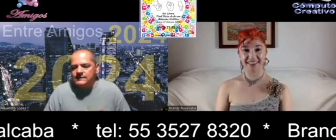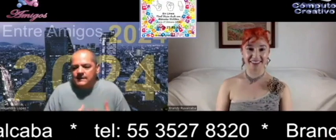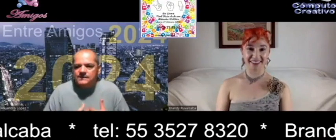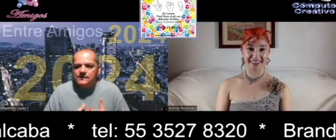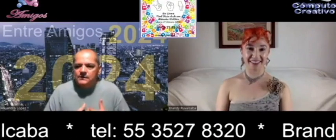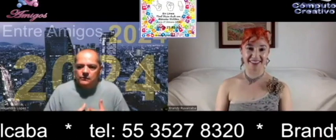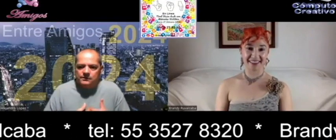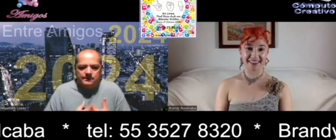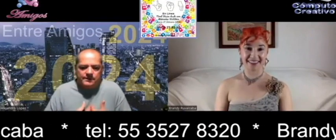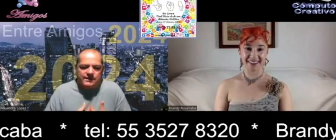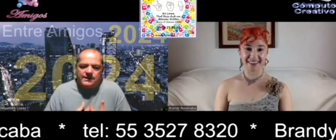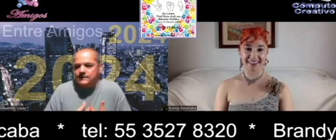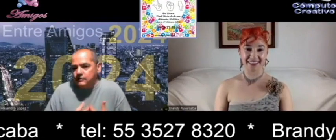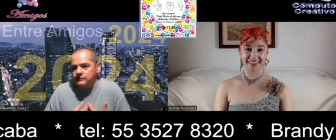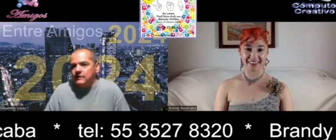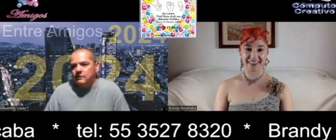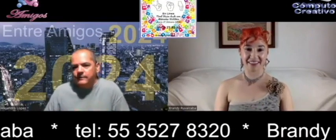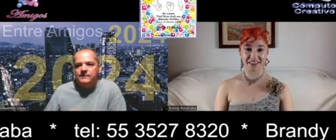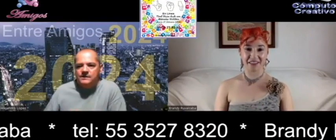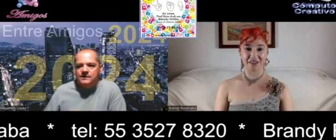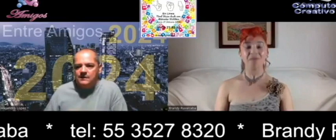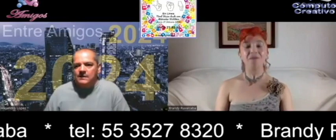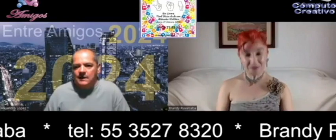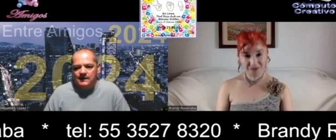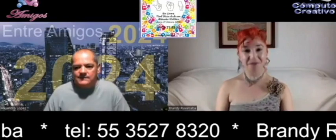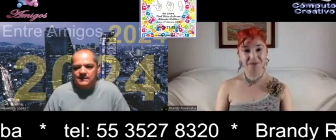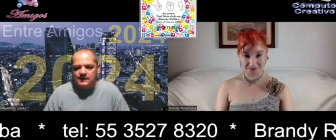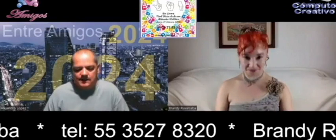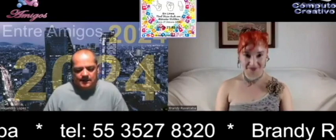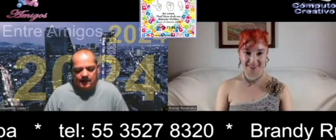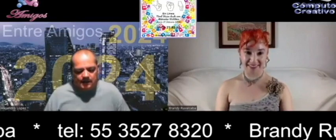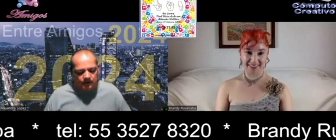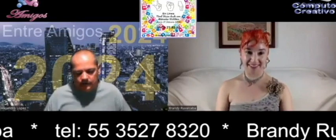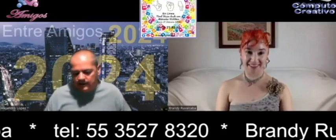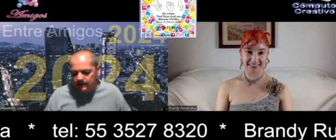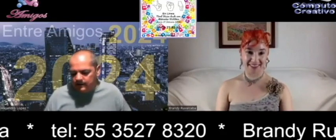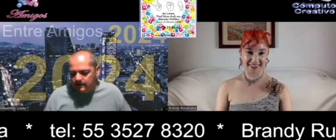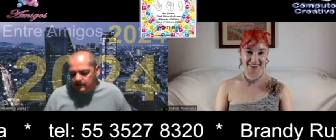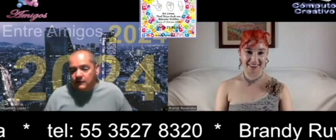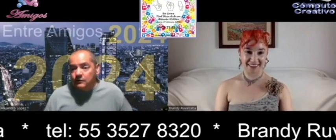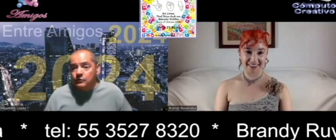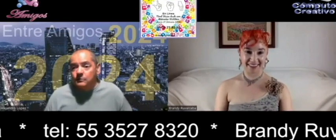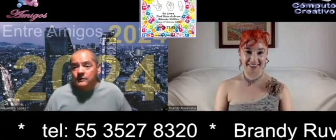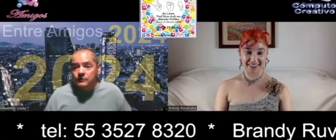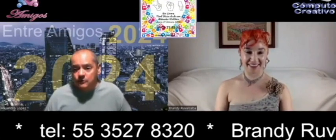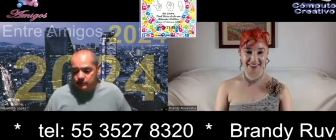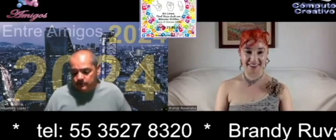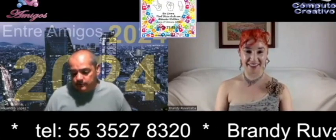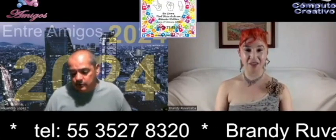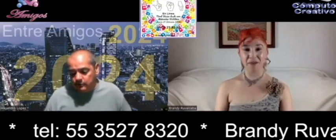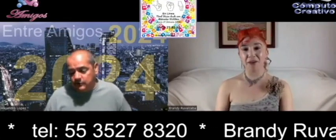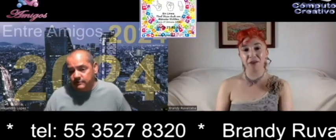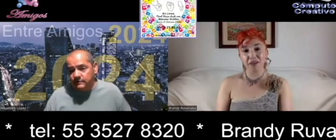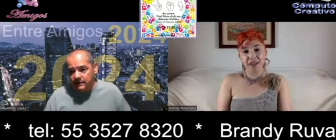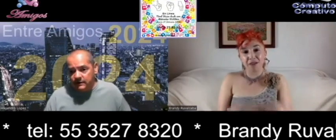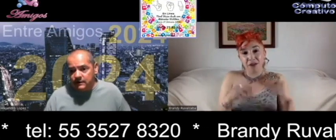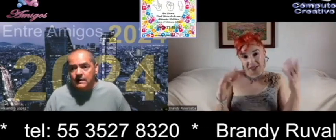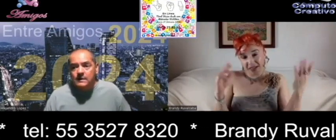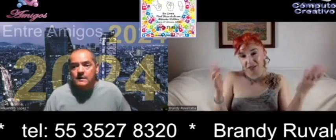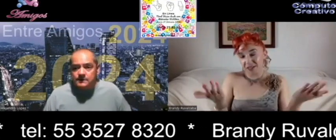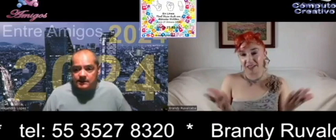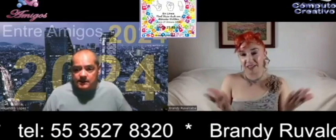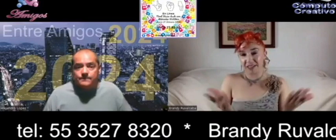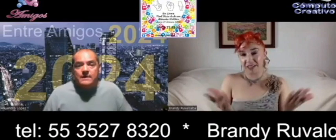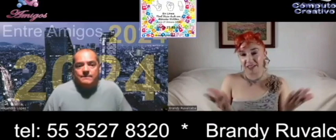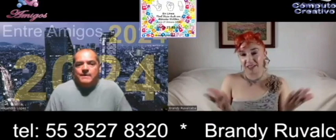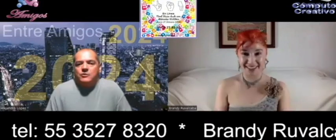en la casa, casi, últimamente casi no salgo, obviamente, al estar a cargo de un adulto mayor No, como, pero no como cuidas, es mi madre, exacto,